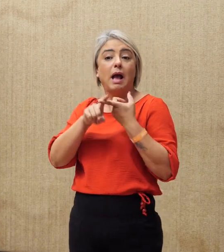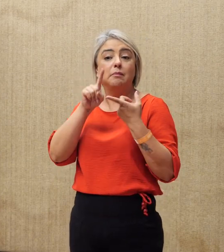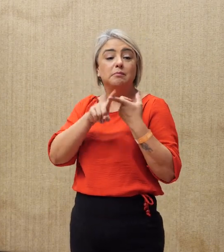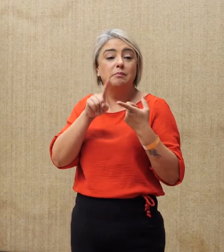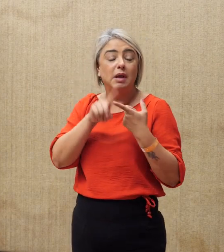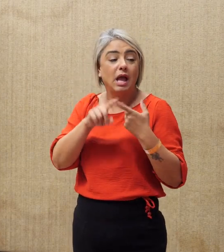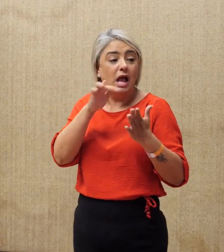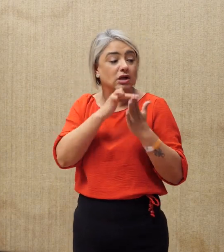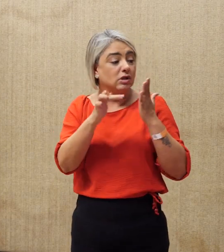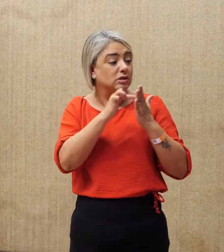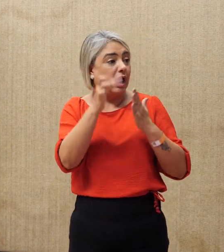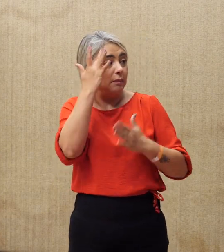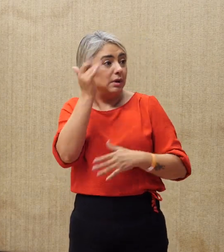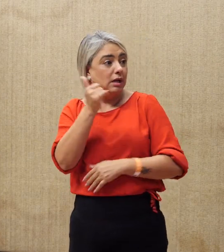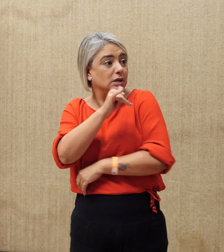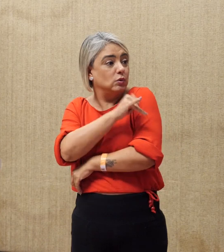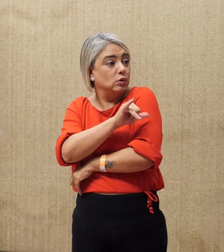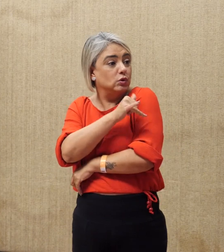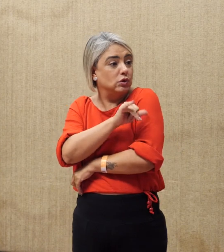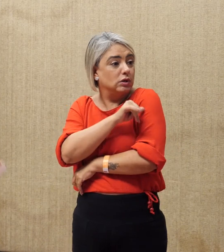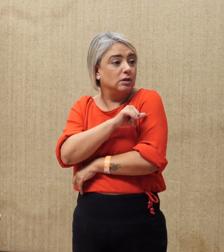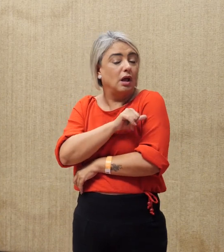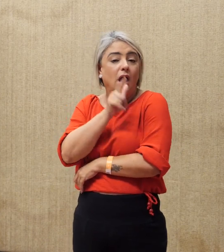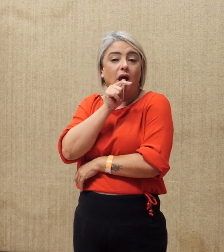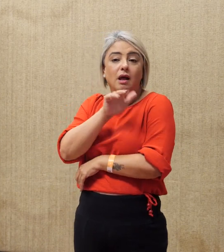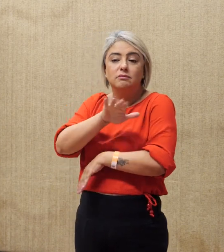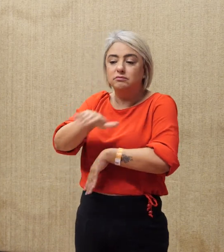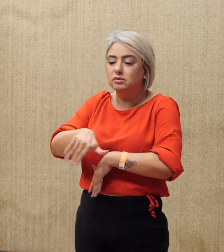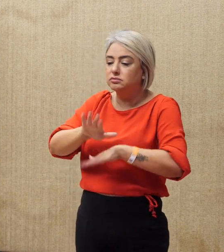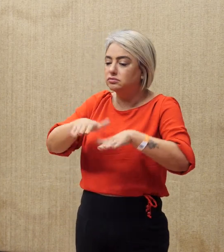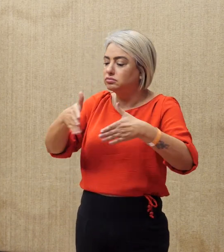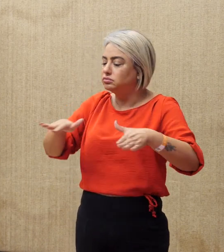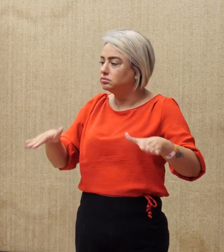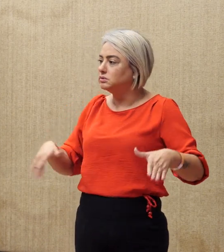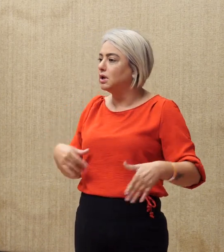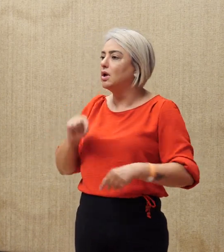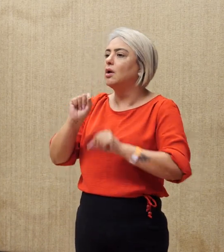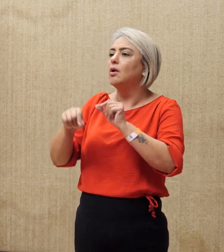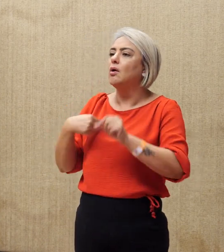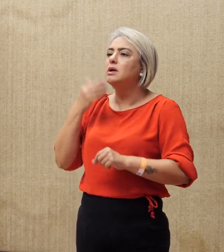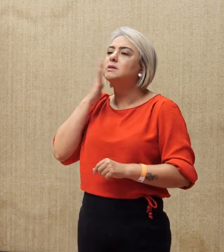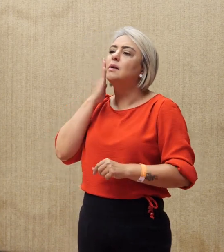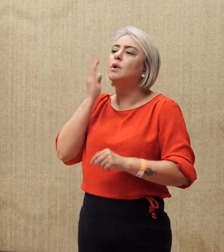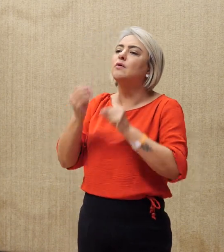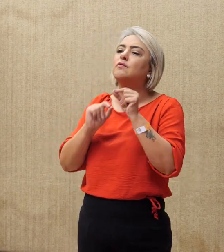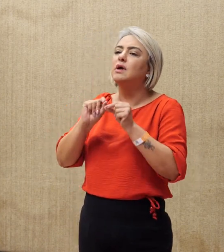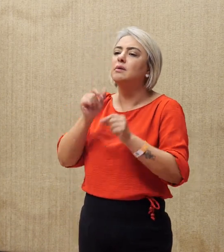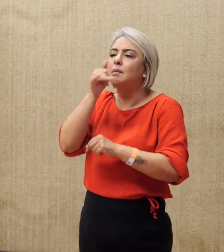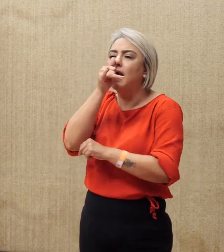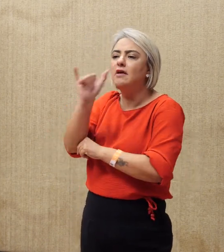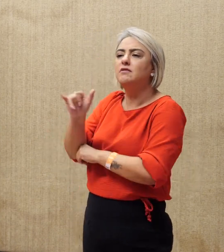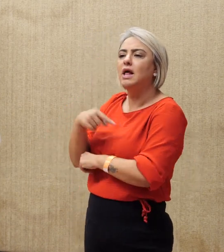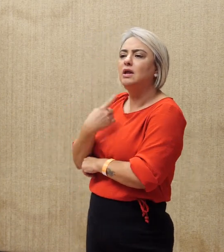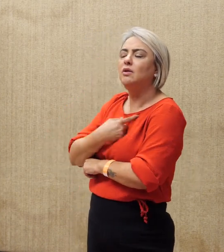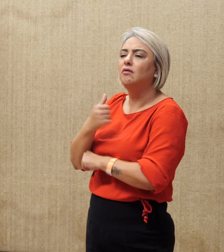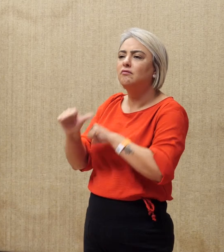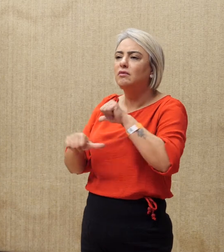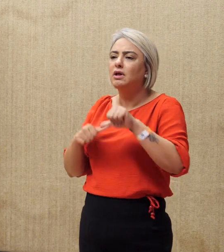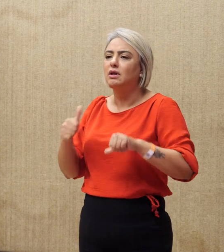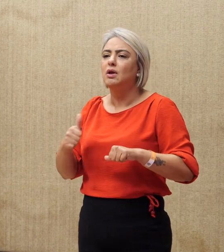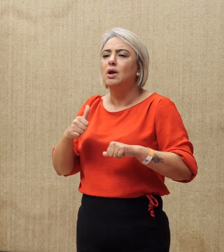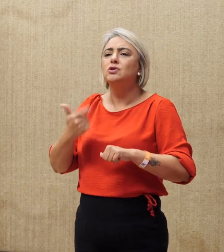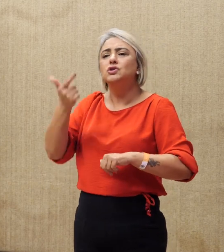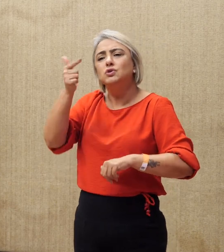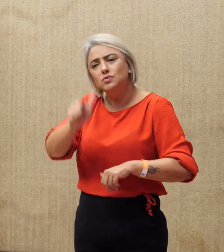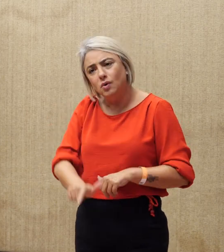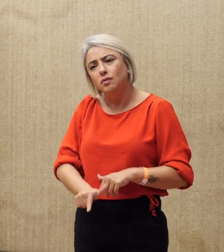de genocídio amanhã na cidade do Rio de Janeiro, nas praias do Rio. E eu gostaria de saber o que vai ser feito para evitar, para nós não virarmos